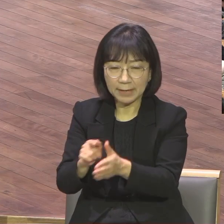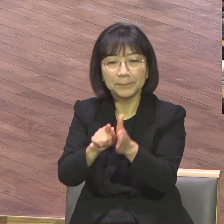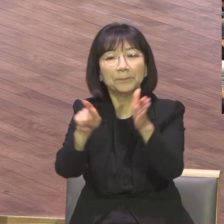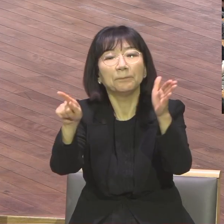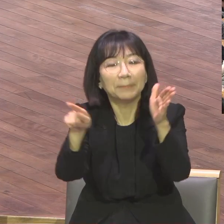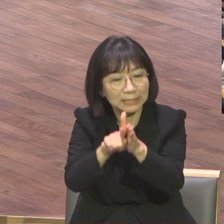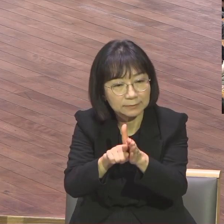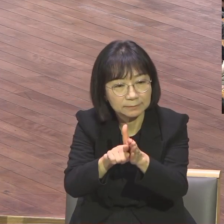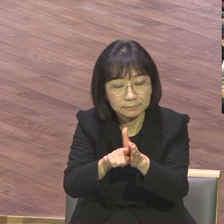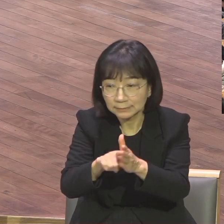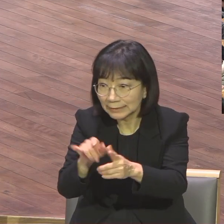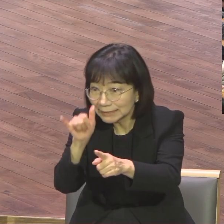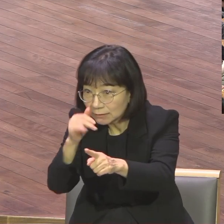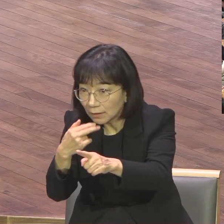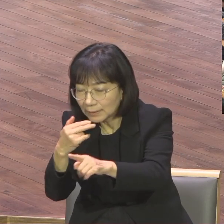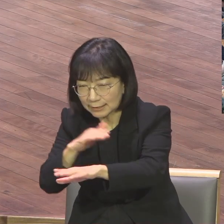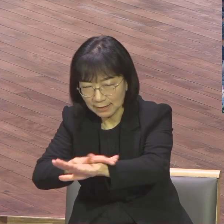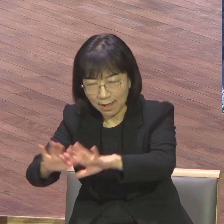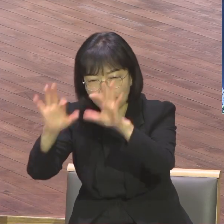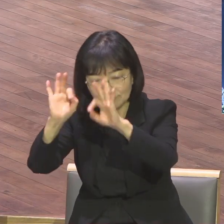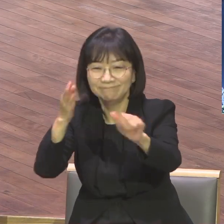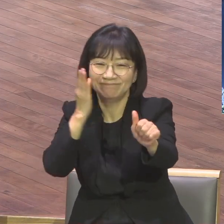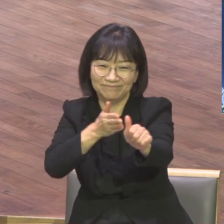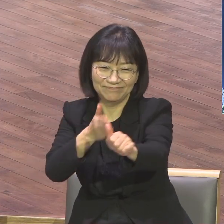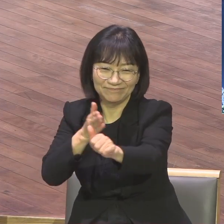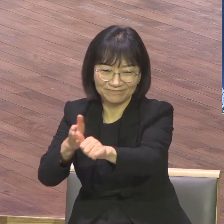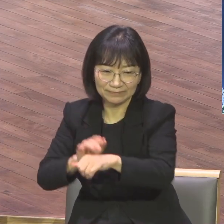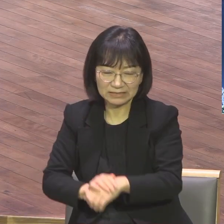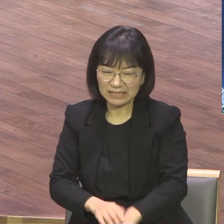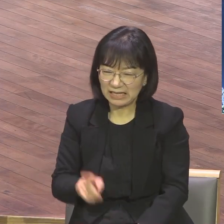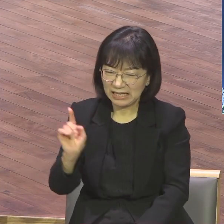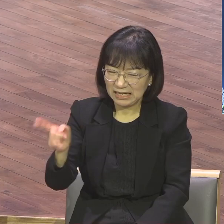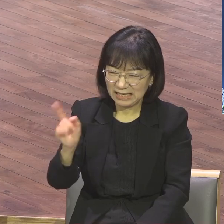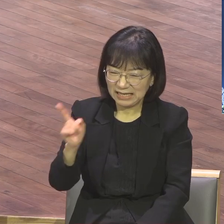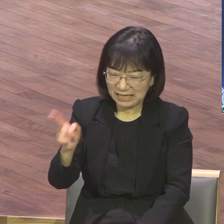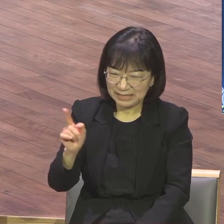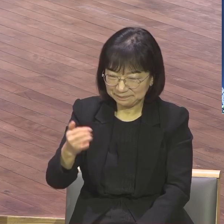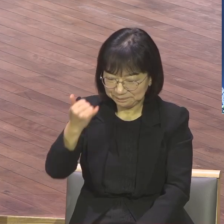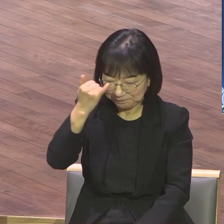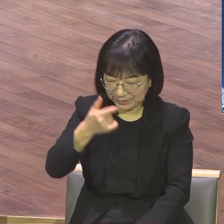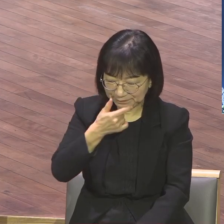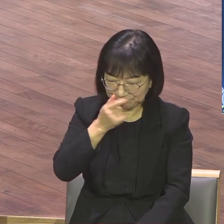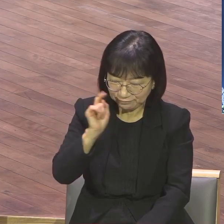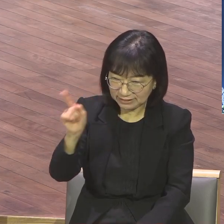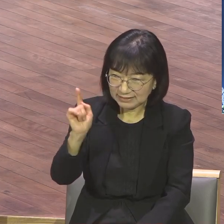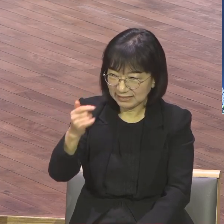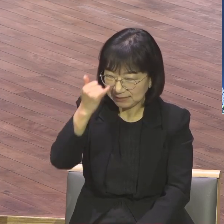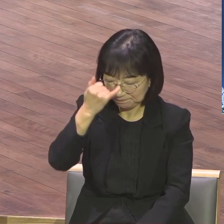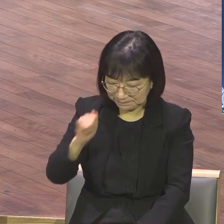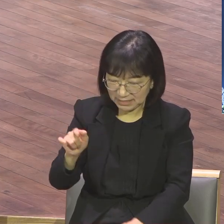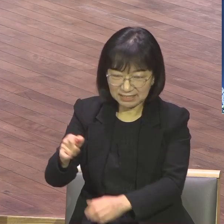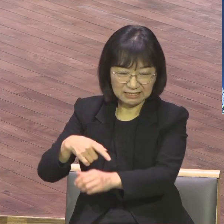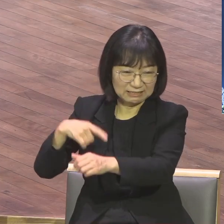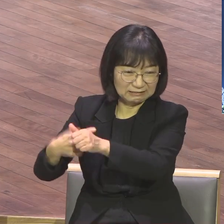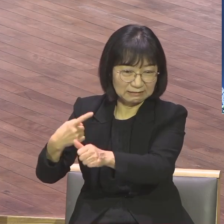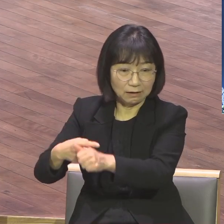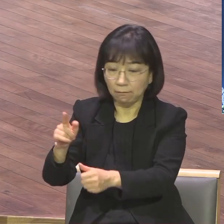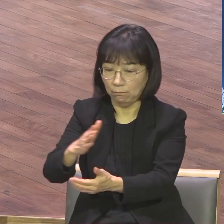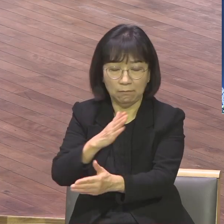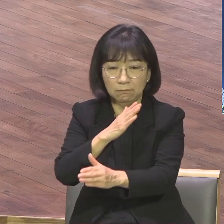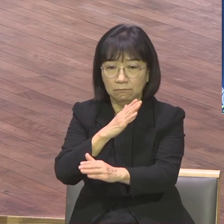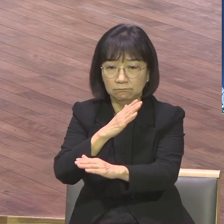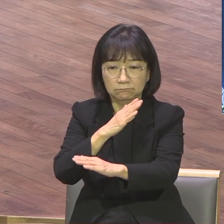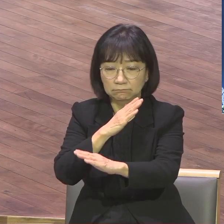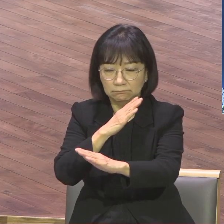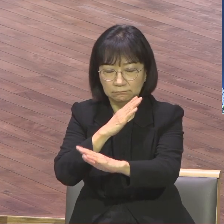인생이에요. 믿음을 봐야지. 저 사람이 이렇더라 저렇더라 뭐 세상적인 윤리 도덕적인 거 실수 안 하는 사람 어디에서 들키면 저거 안 들키면 저